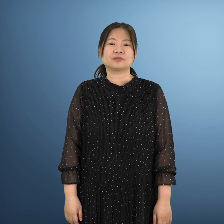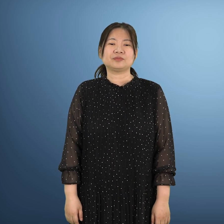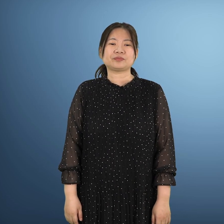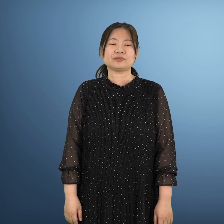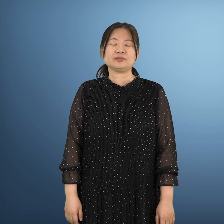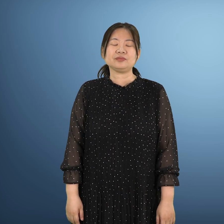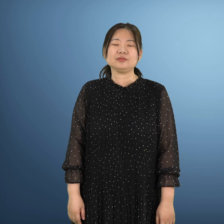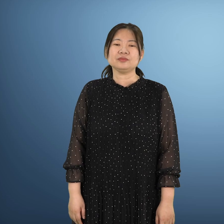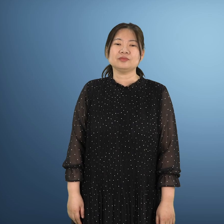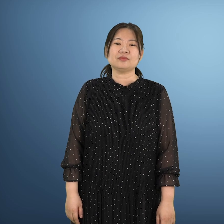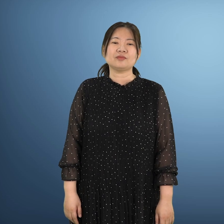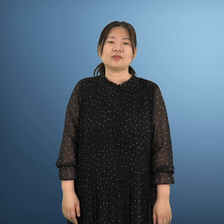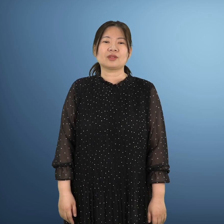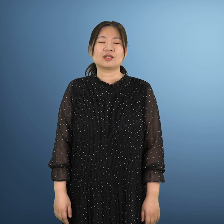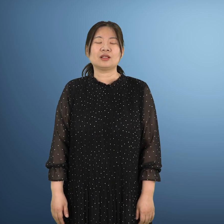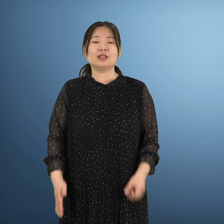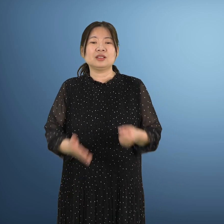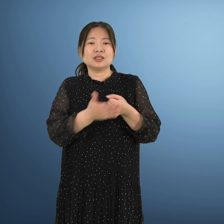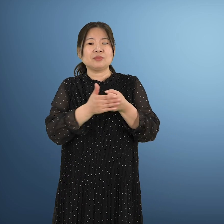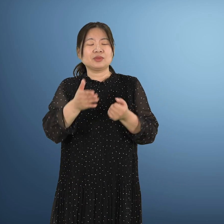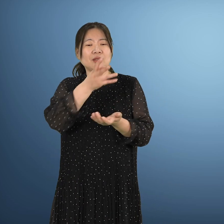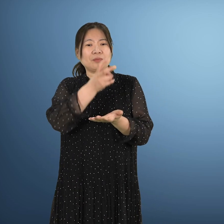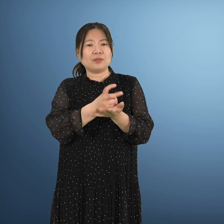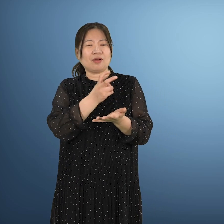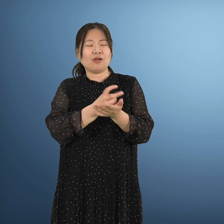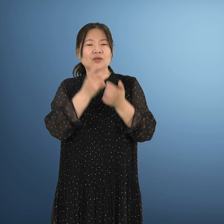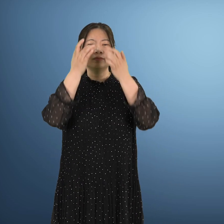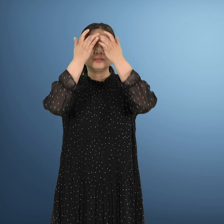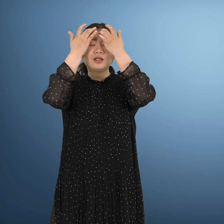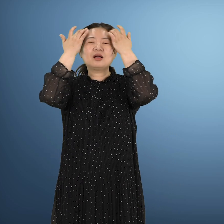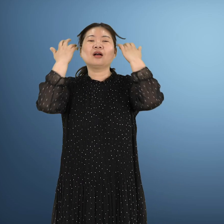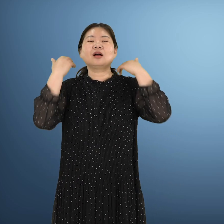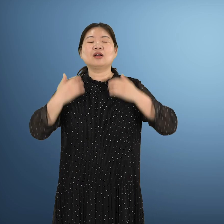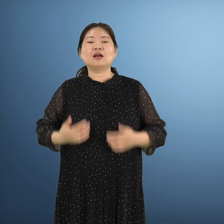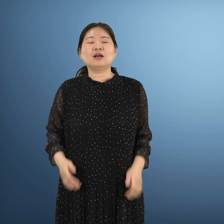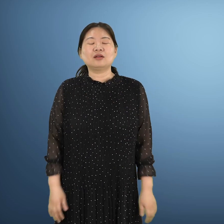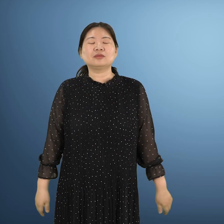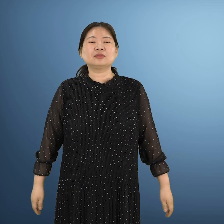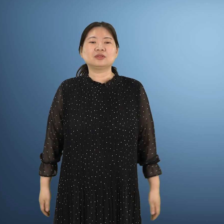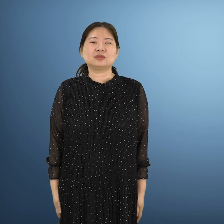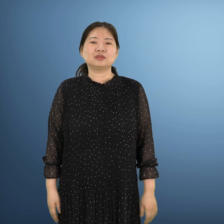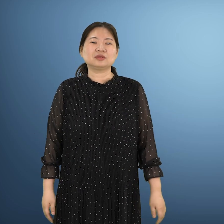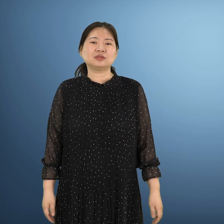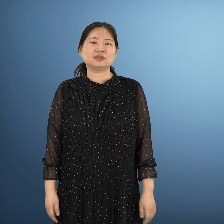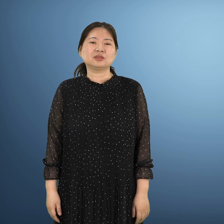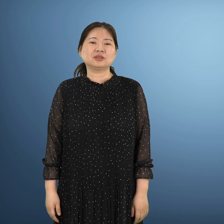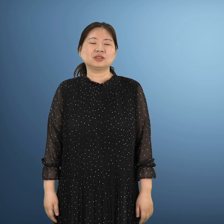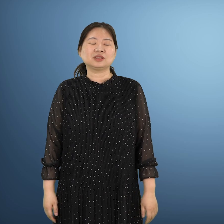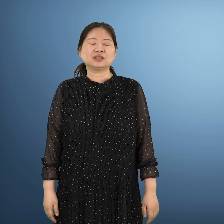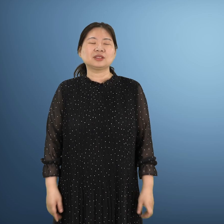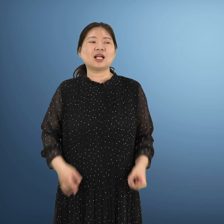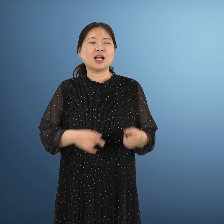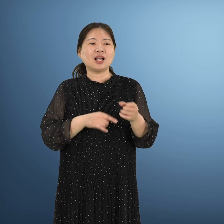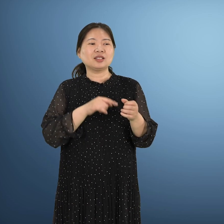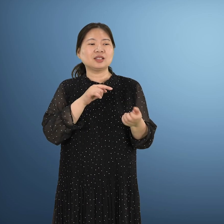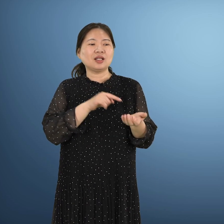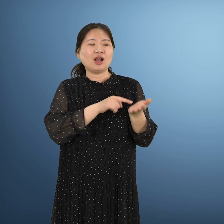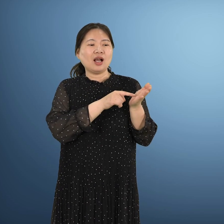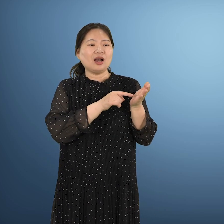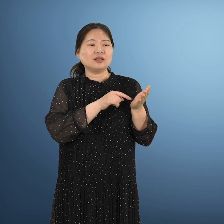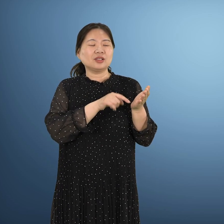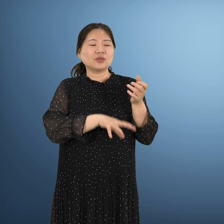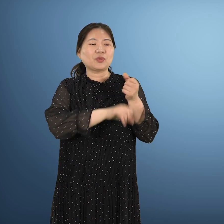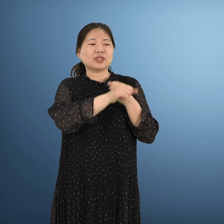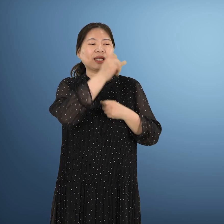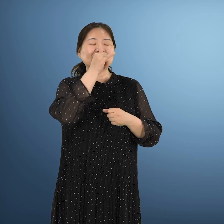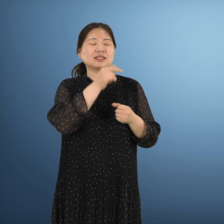그 여기에는 이 법이 묶어내는 의미를 도출어내는 두